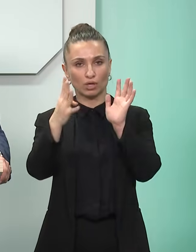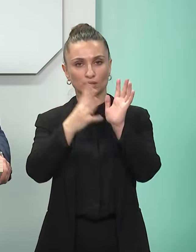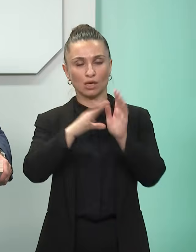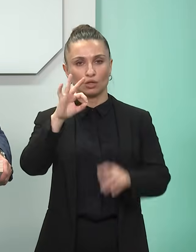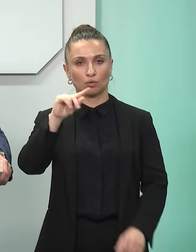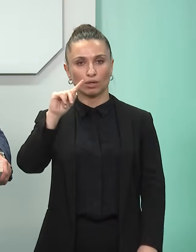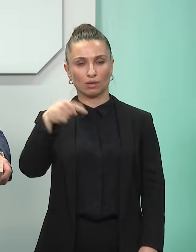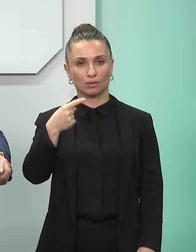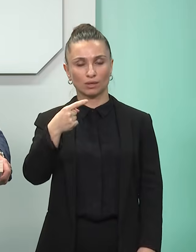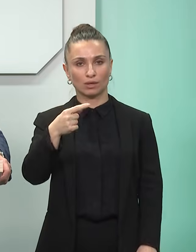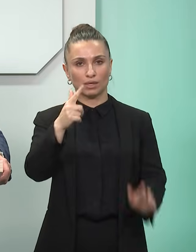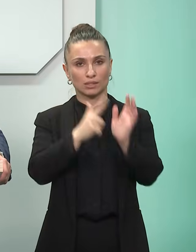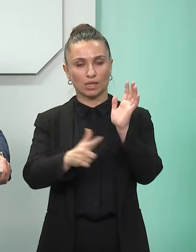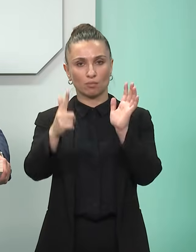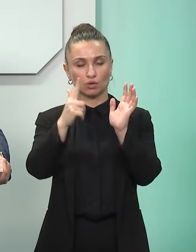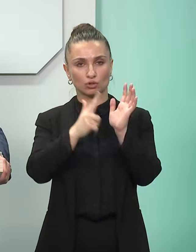2289